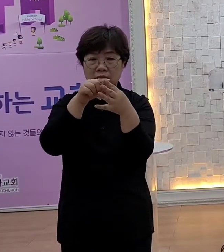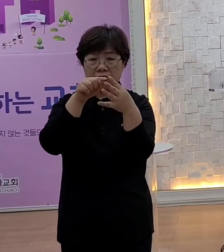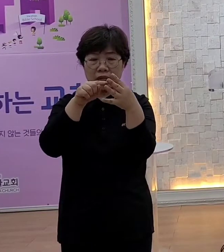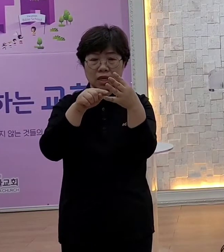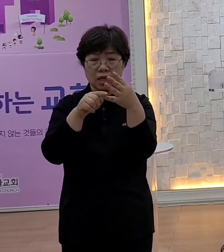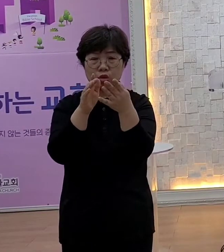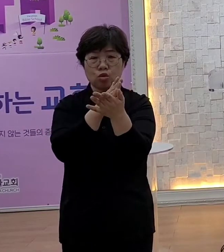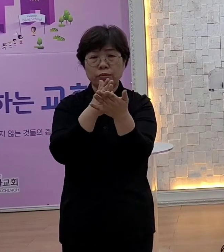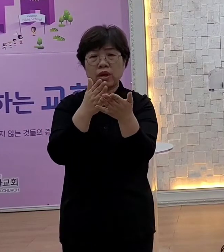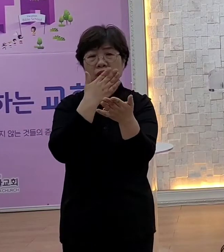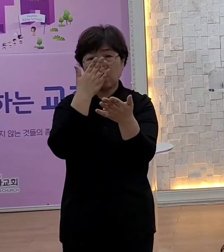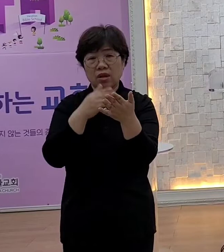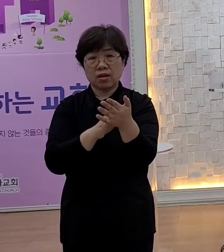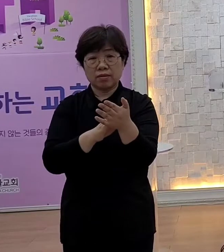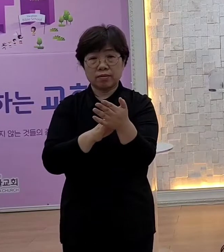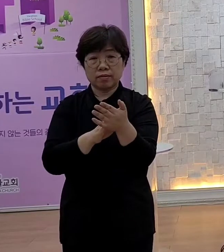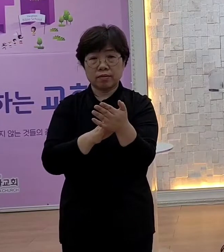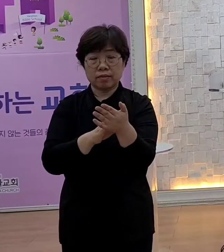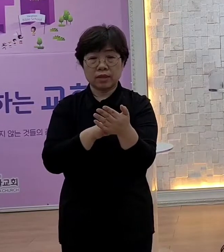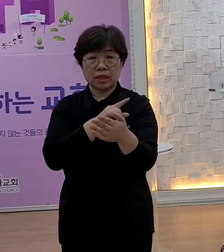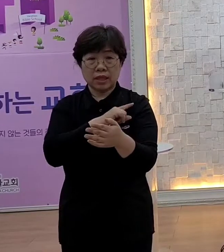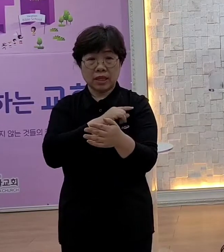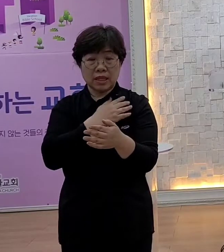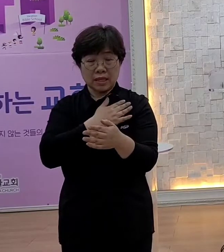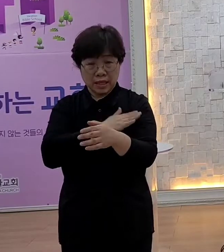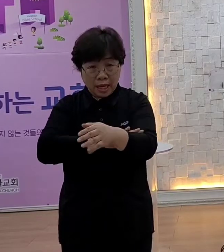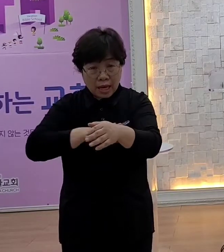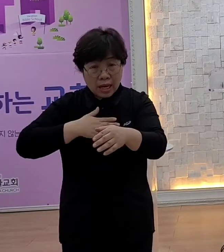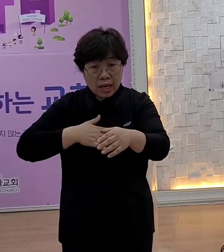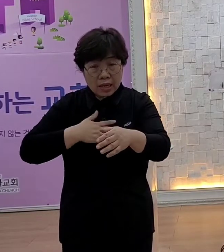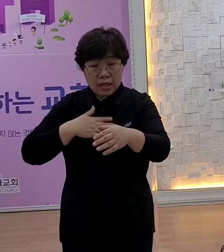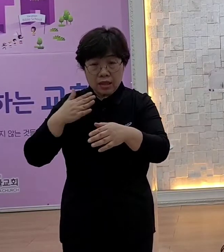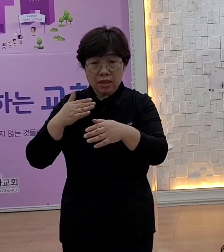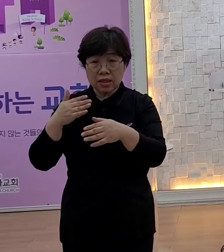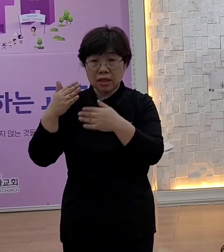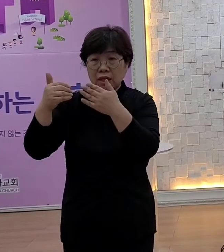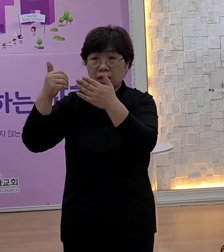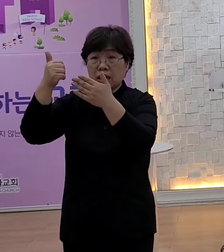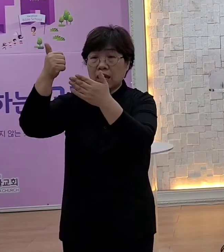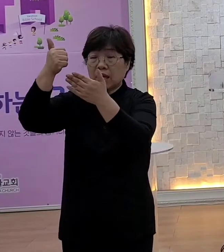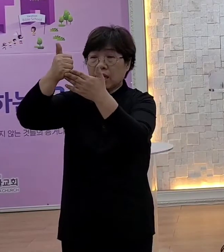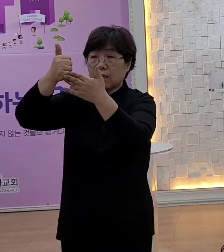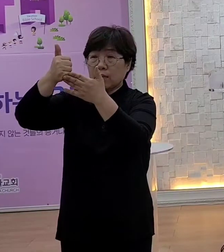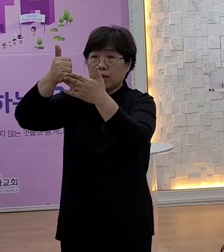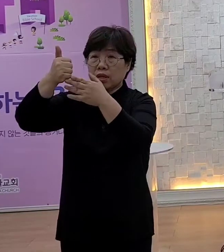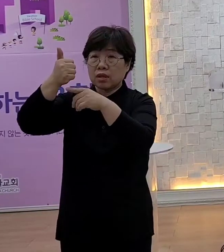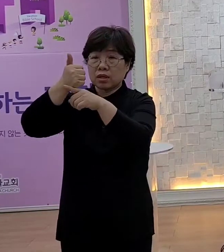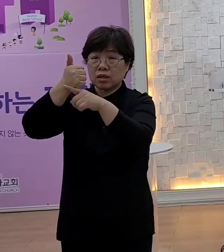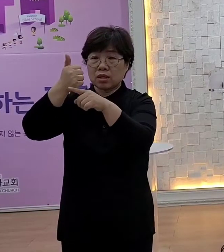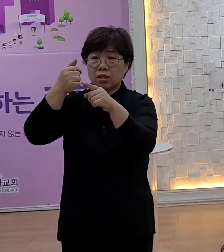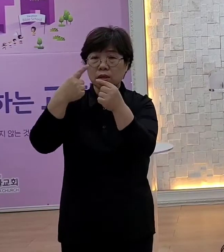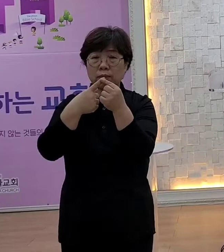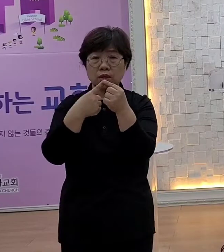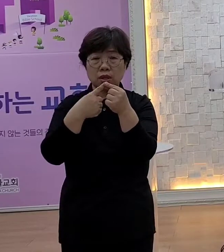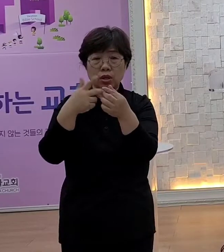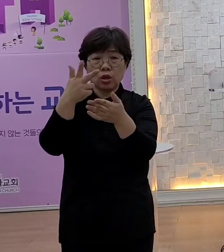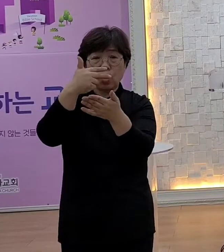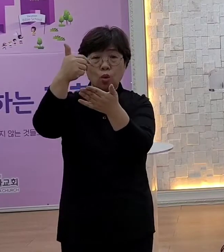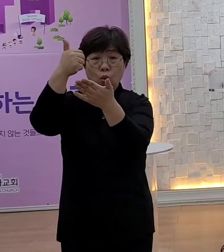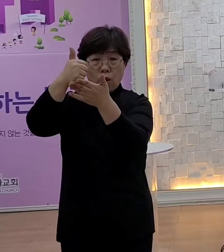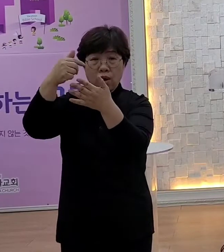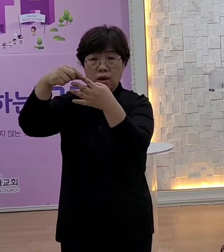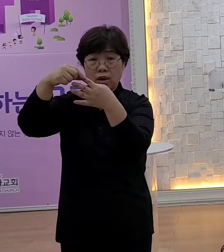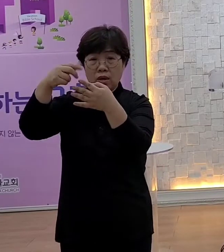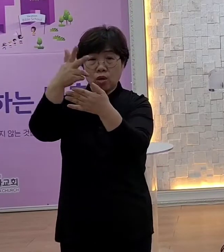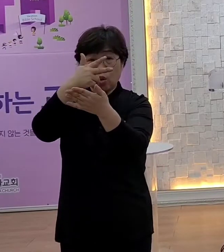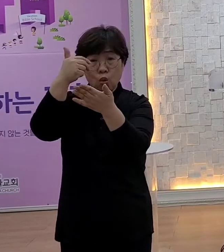나옵니다. 우리 제일 잘 아는 이 하나님이라는 이름을 지칭하는 단어가 뭐예요? 여호와. 야훼라 하잖아요.